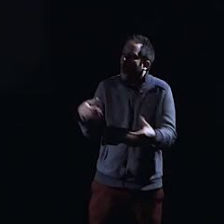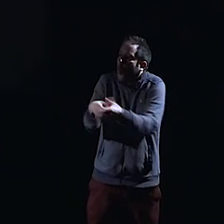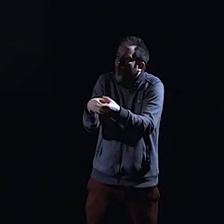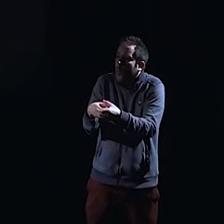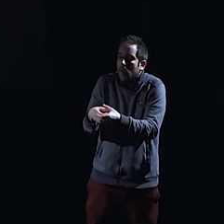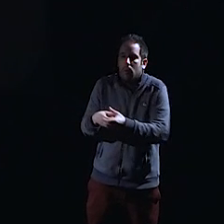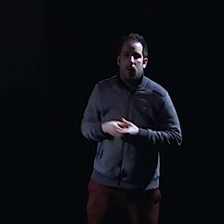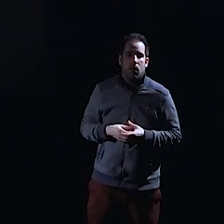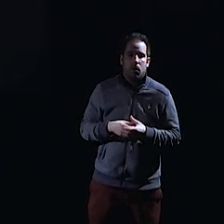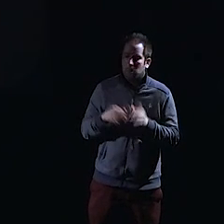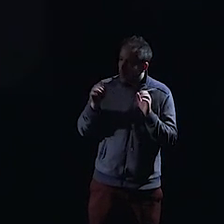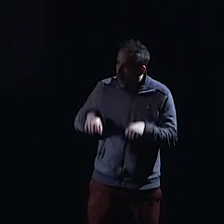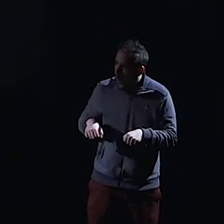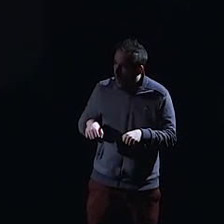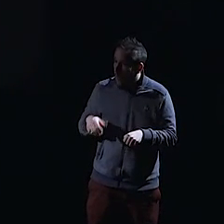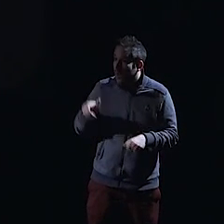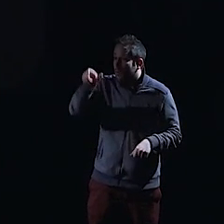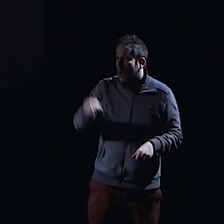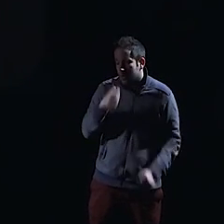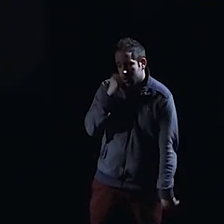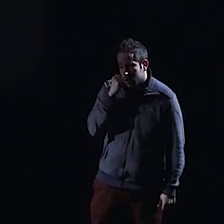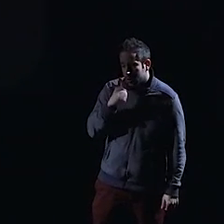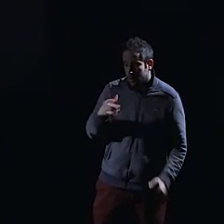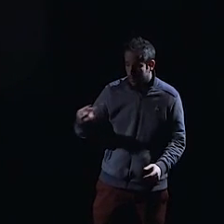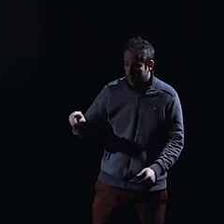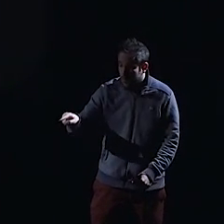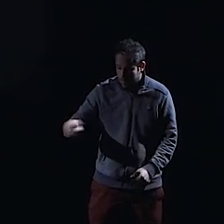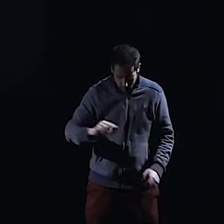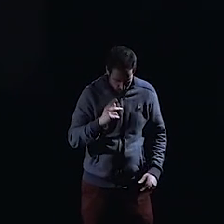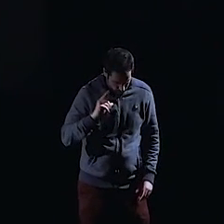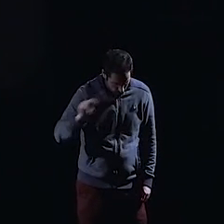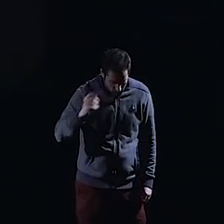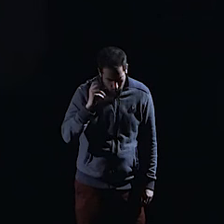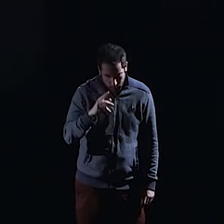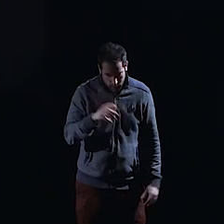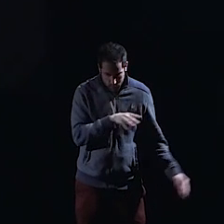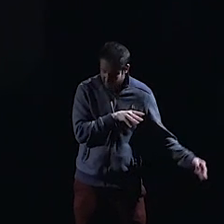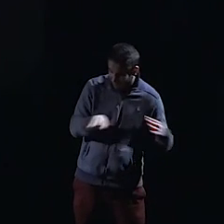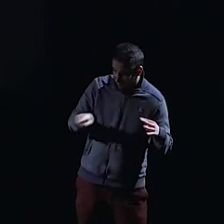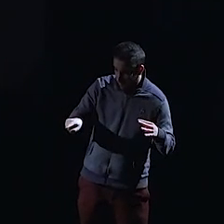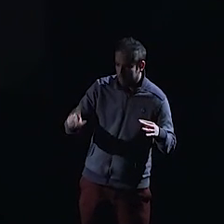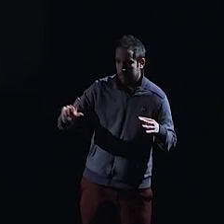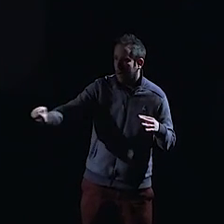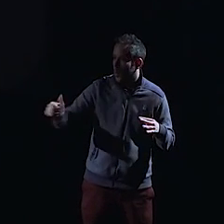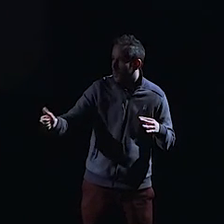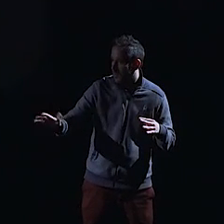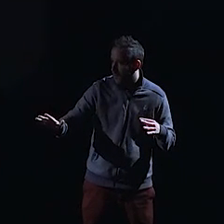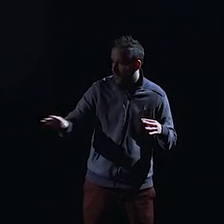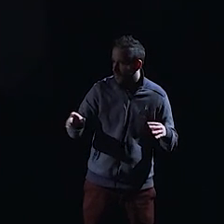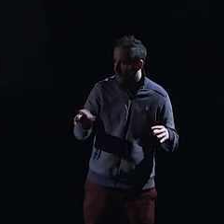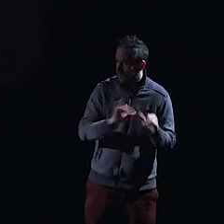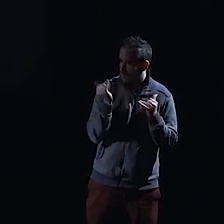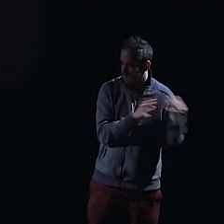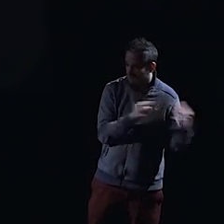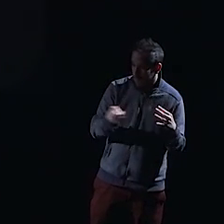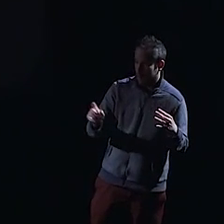très bien. Et en fait, le gros relou qui se casse de la table parce qu'il s'est fait pris un regard noir par toute la